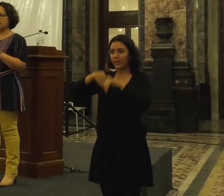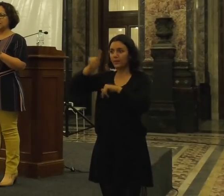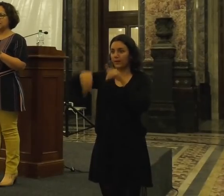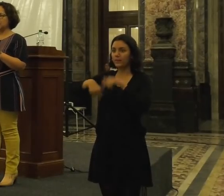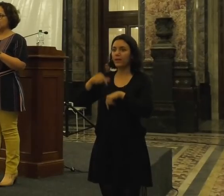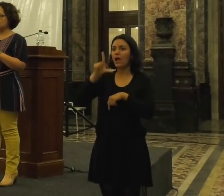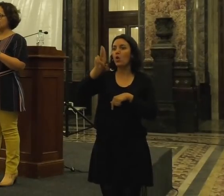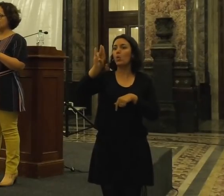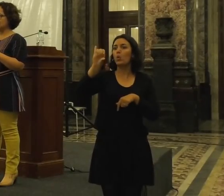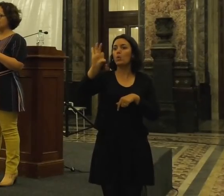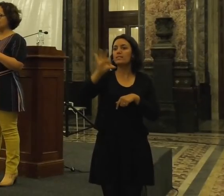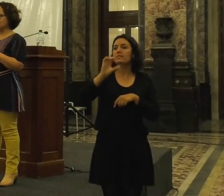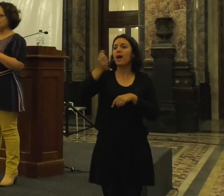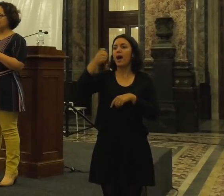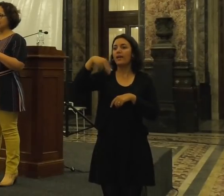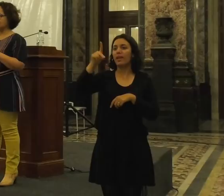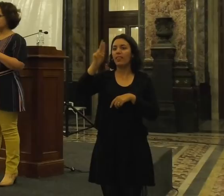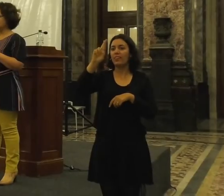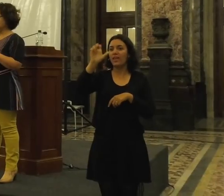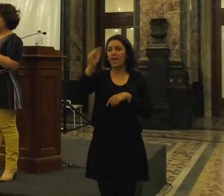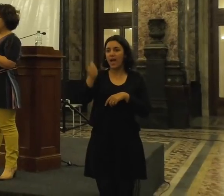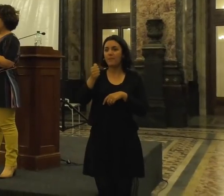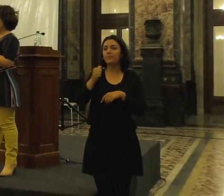Luis, Andrea, por allá, Karina,